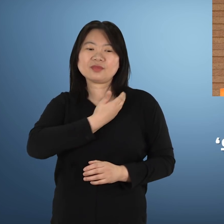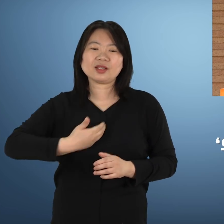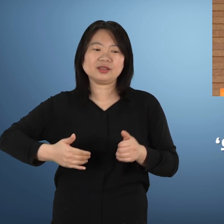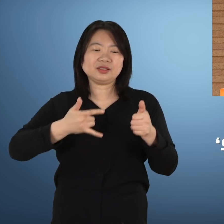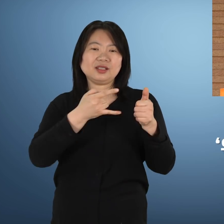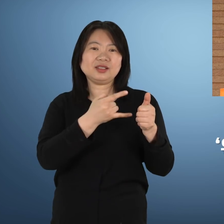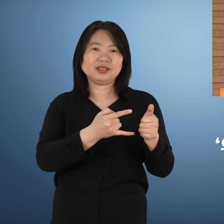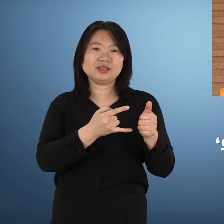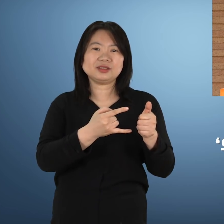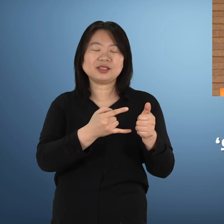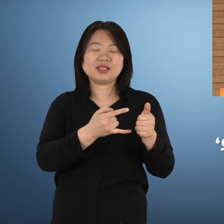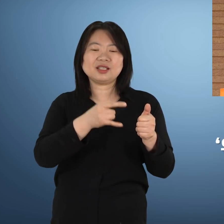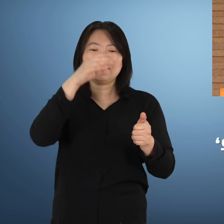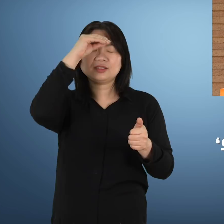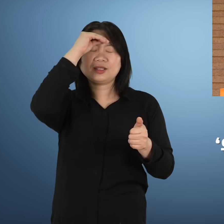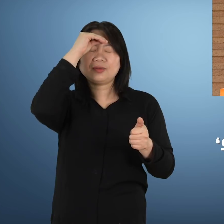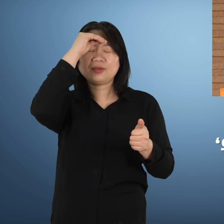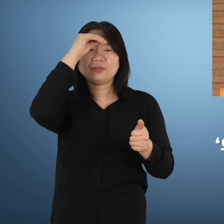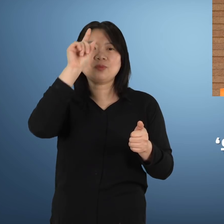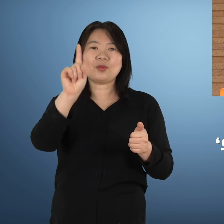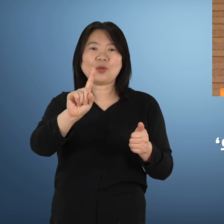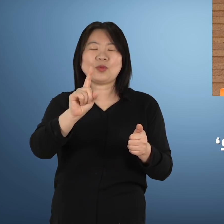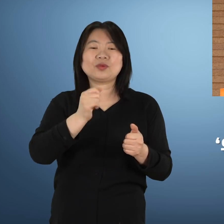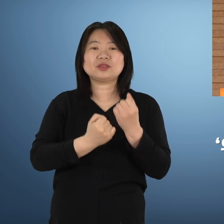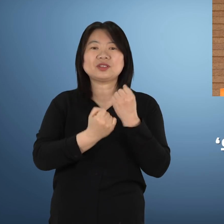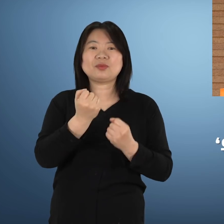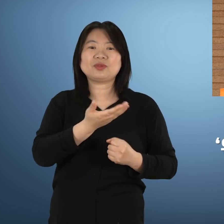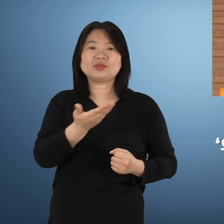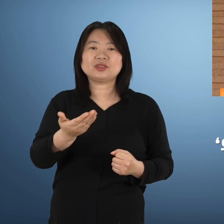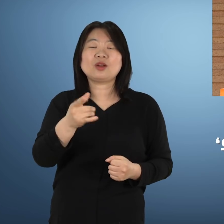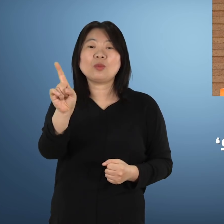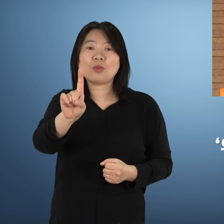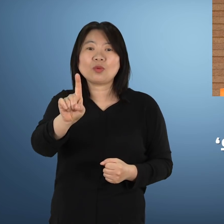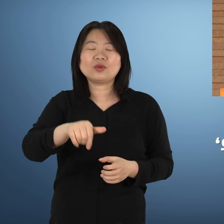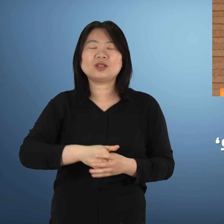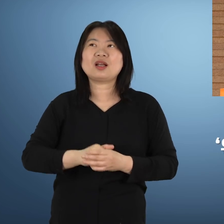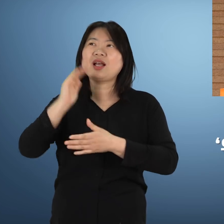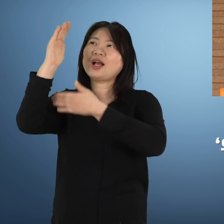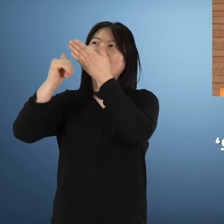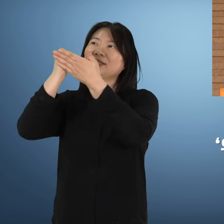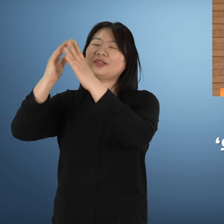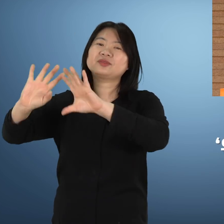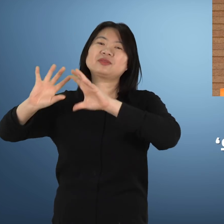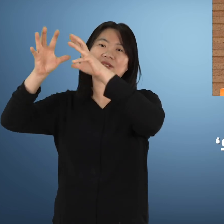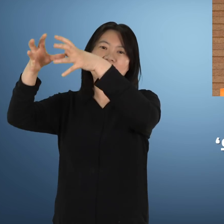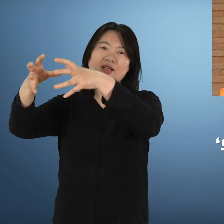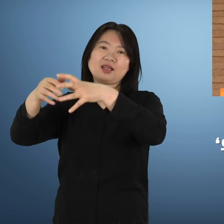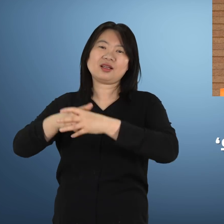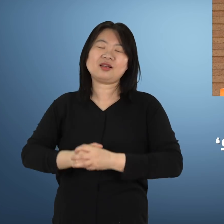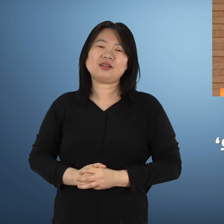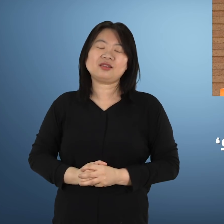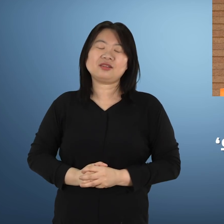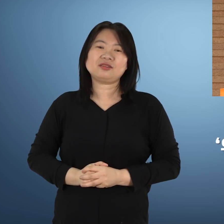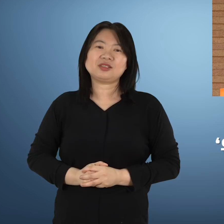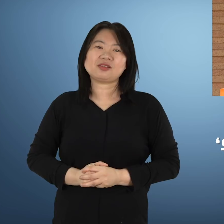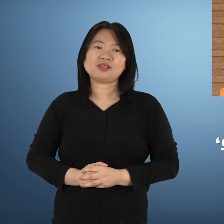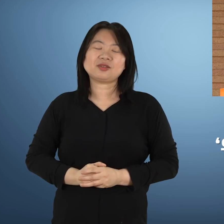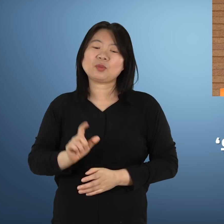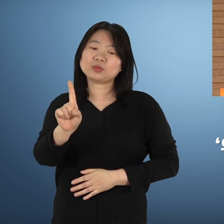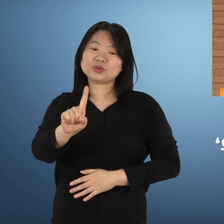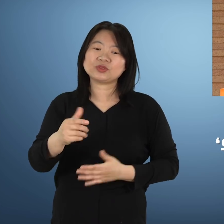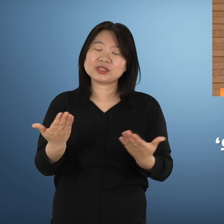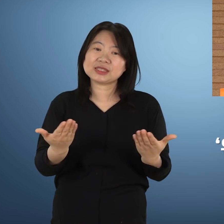제자들에게 샘플로 뭘 설명하셨는가 하면 하나님의 나라는 어떤